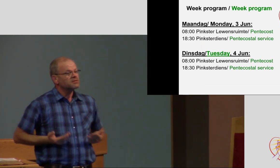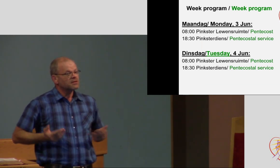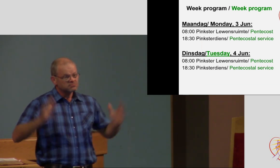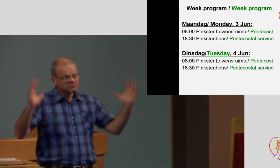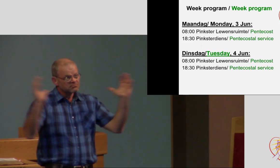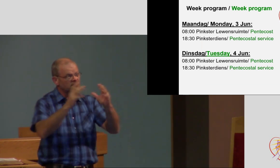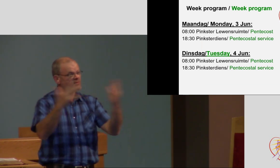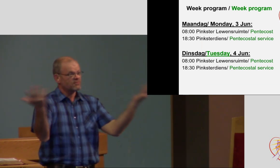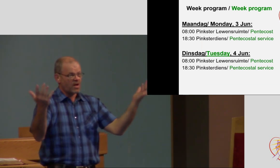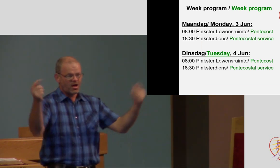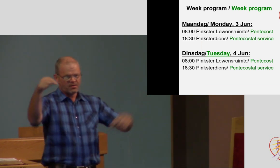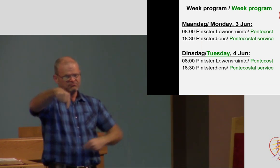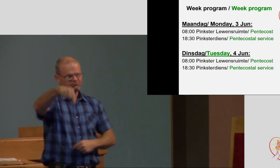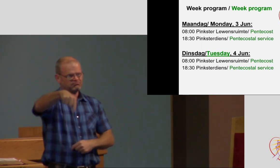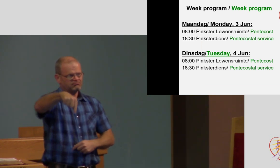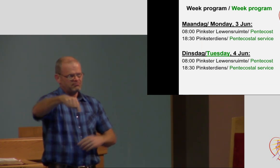en Dinsdag